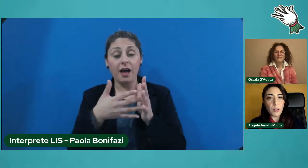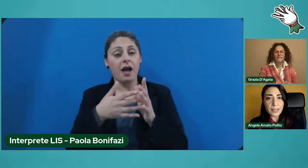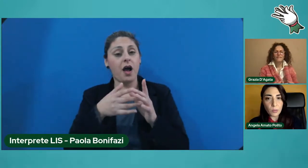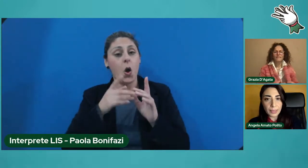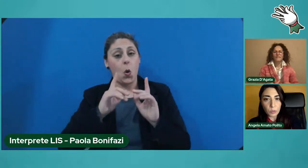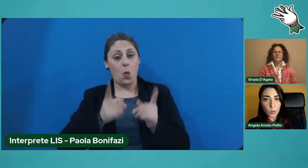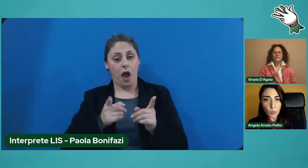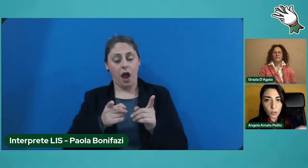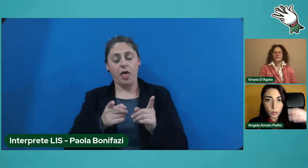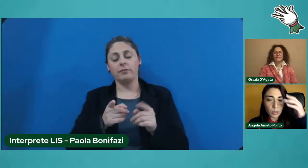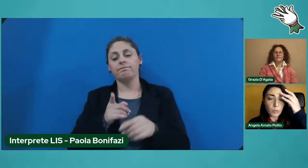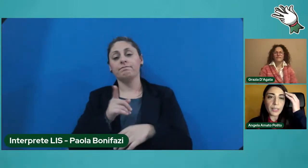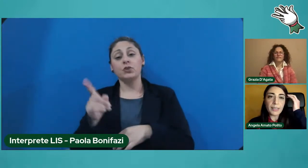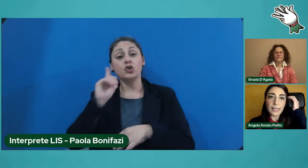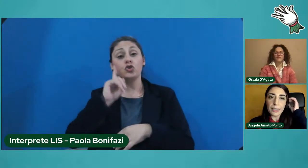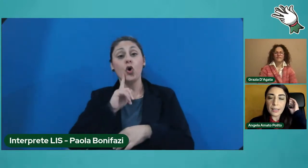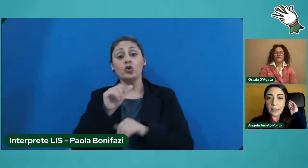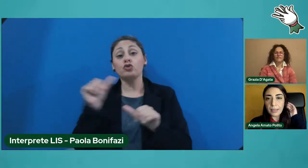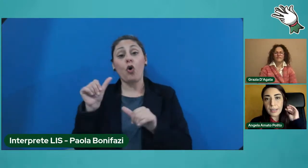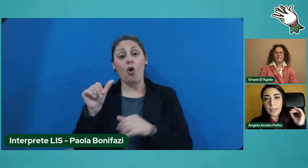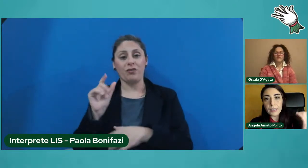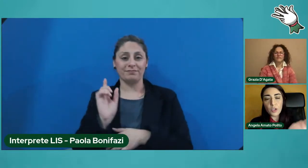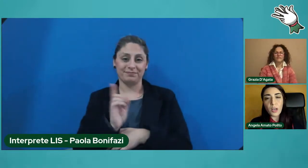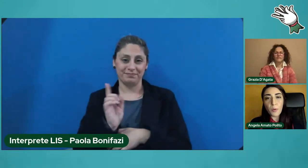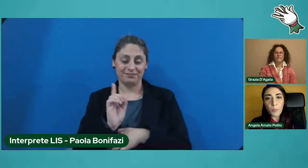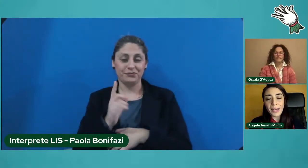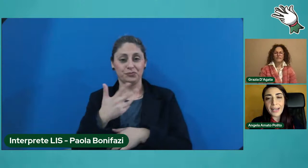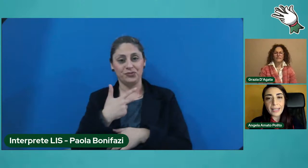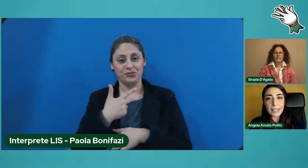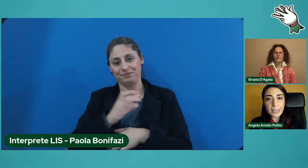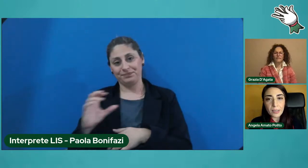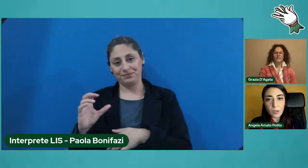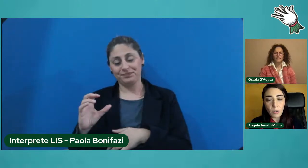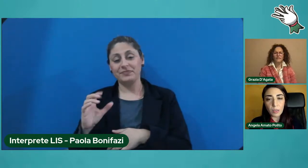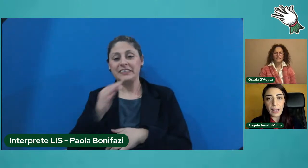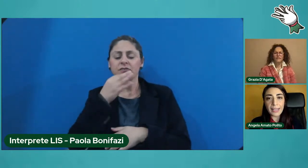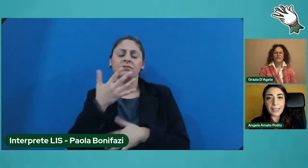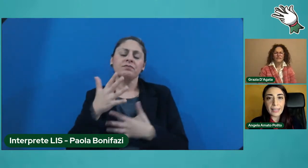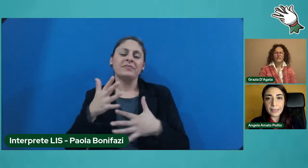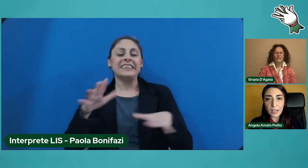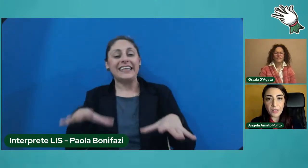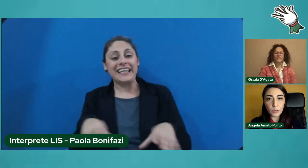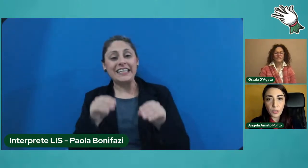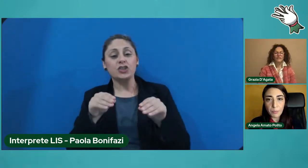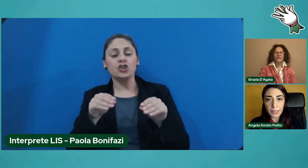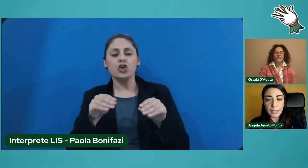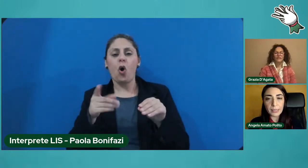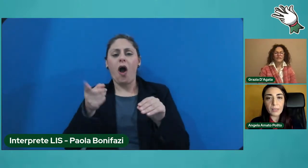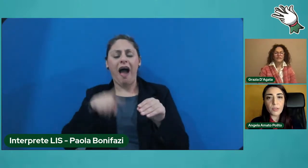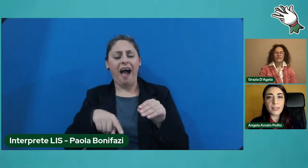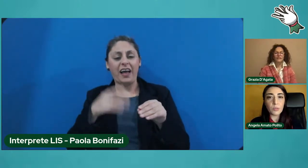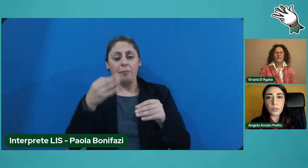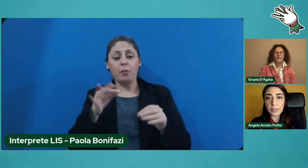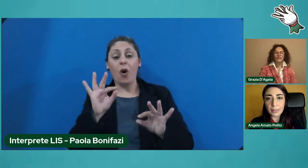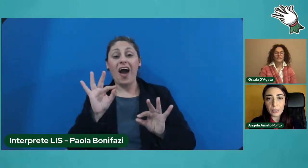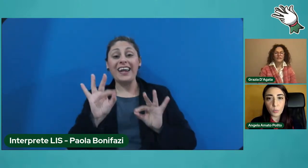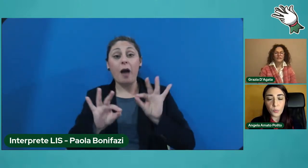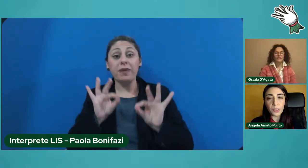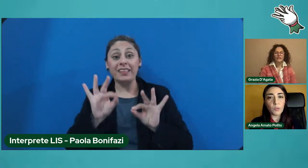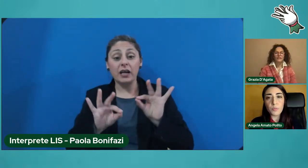non è soltanto sordo, quindi diciamo magari all'inizio anche nell'intervento riabilitativo è stato trattato un pochino come